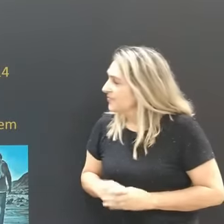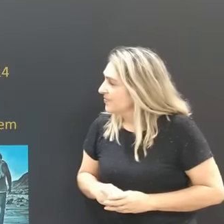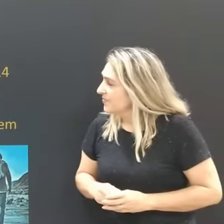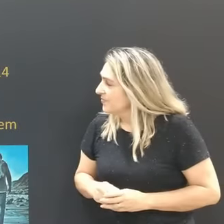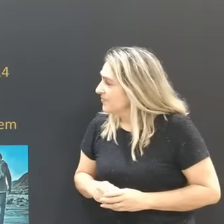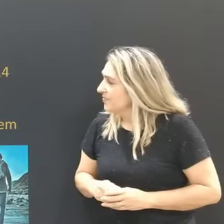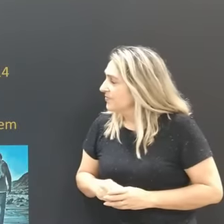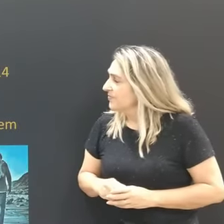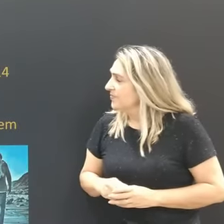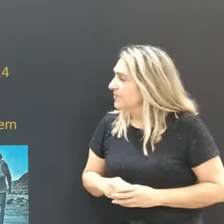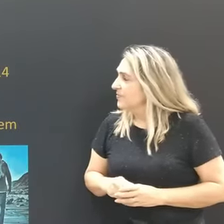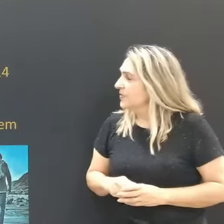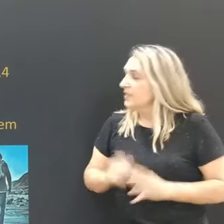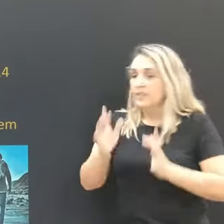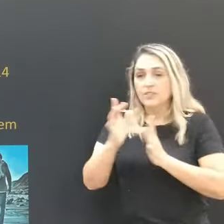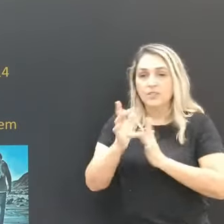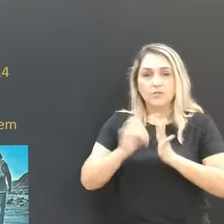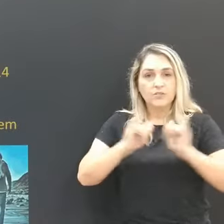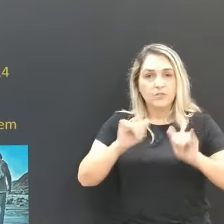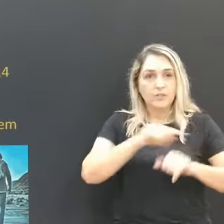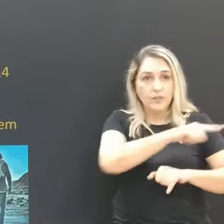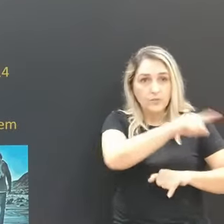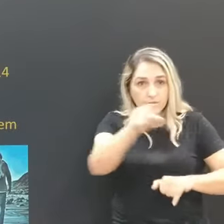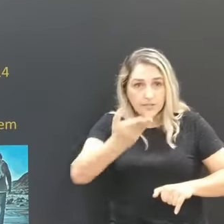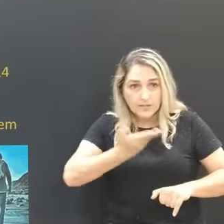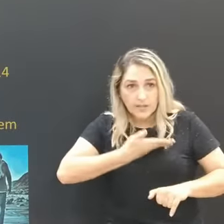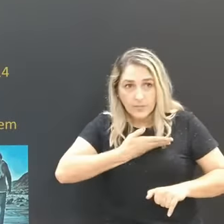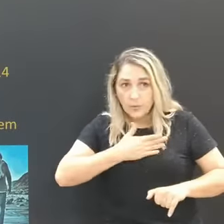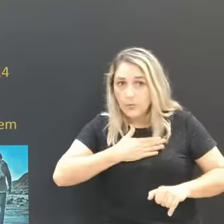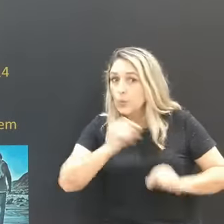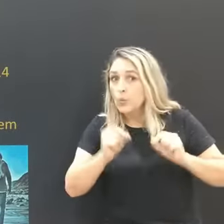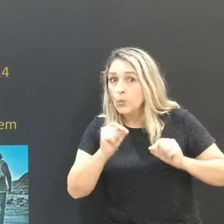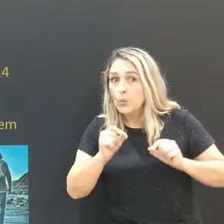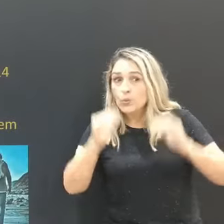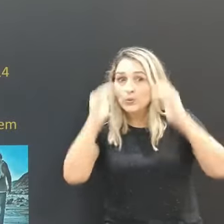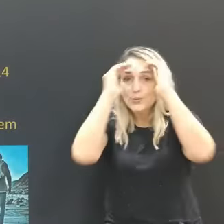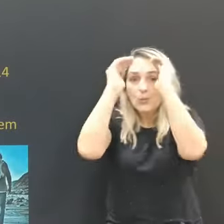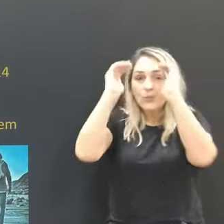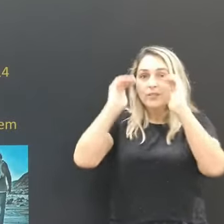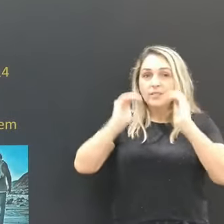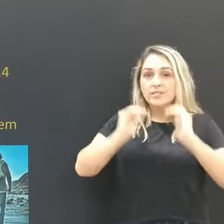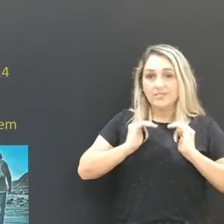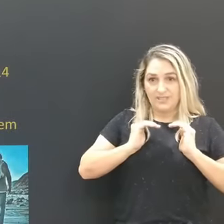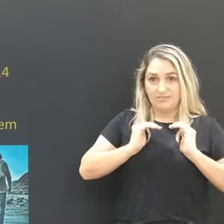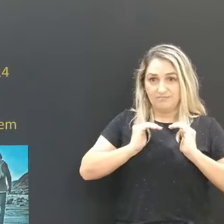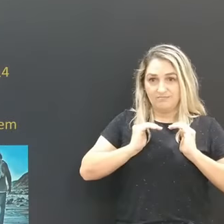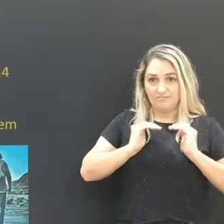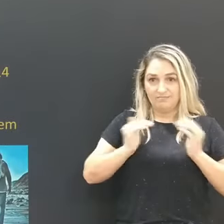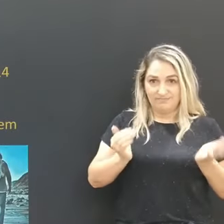Jesus disse: vocês são meus amigos se fizerem o que eu mando. Isso é